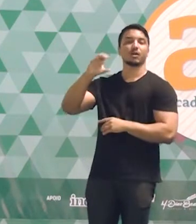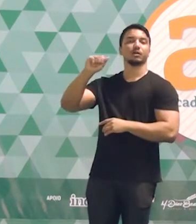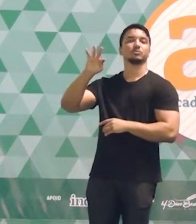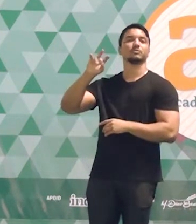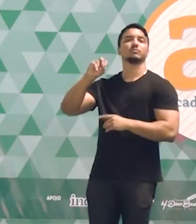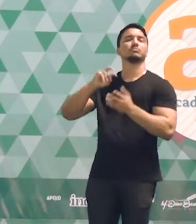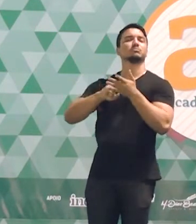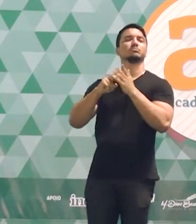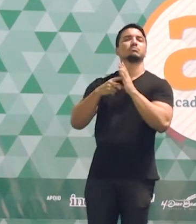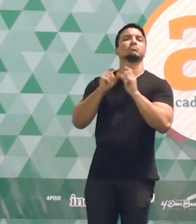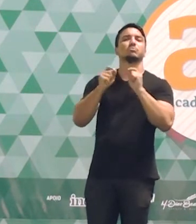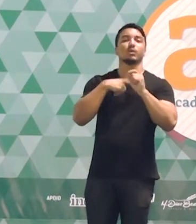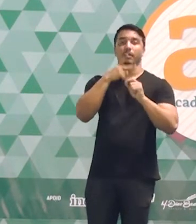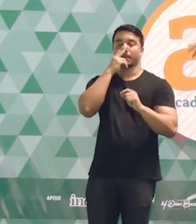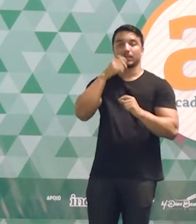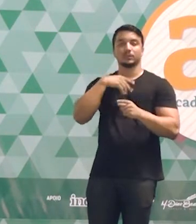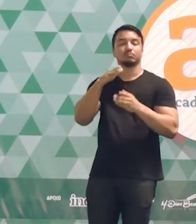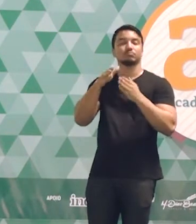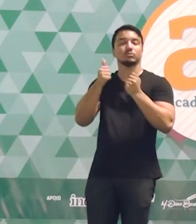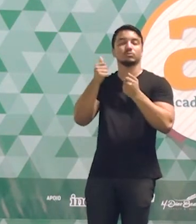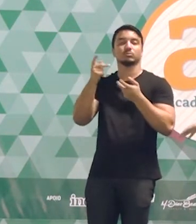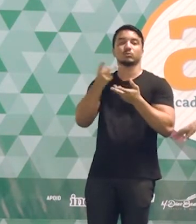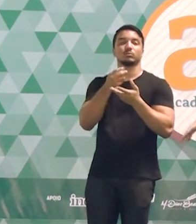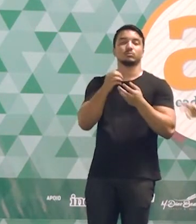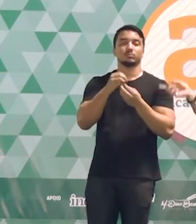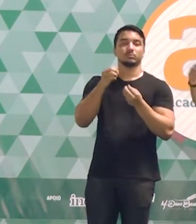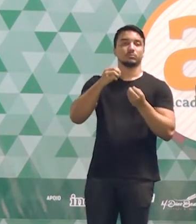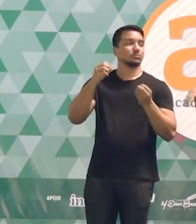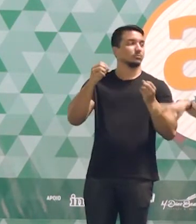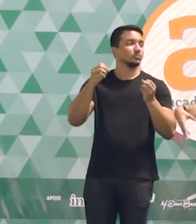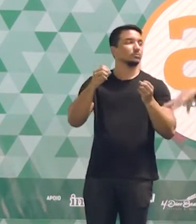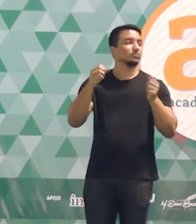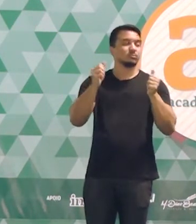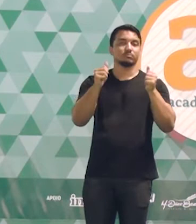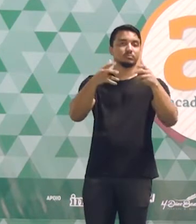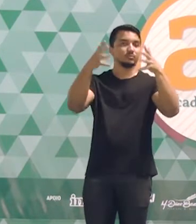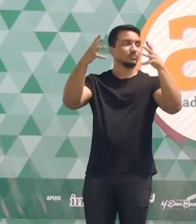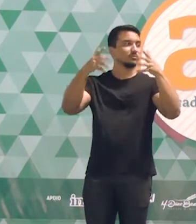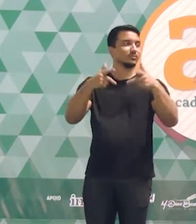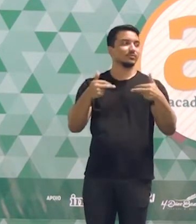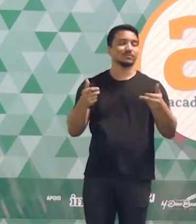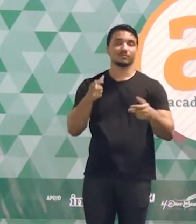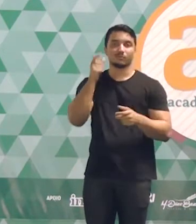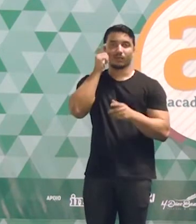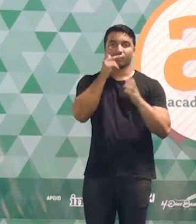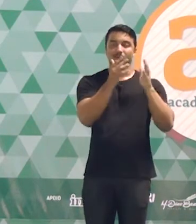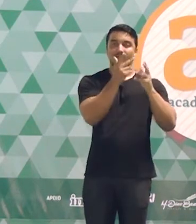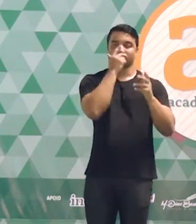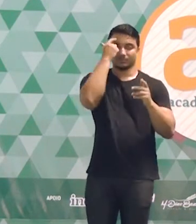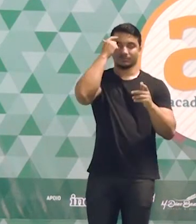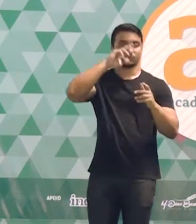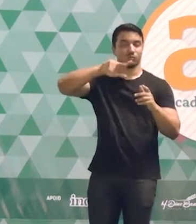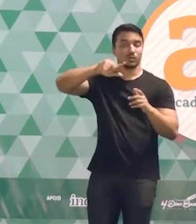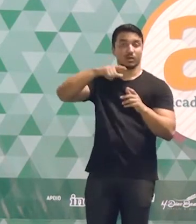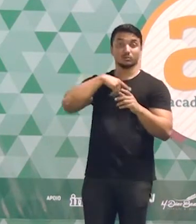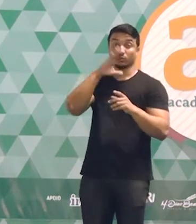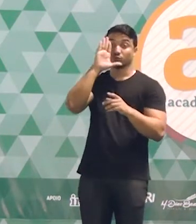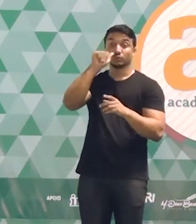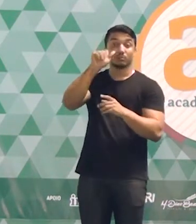vocativo? É uma invocação. A gente fala invocação por causa do filme, pensa que é a cor do capeta. Invocação